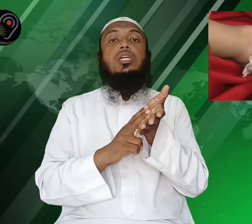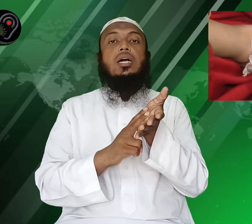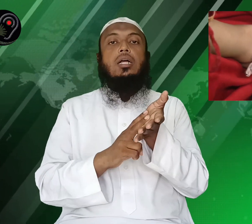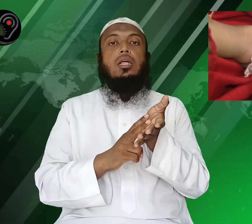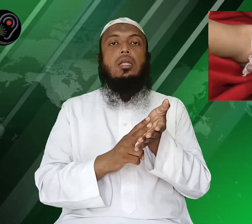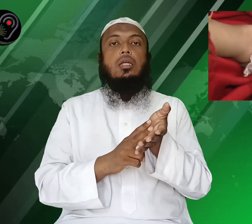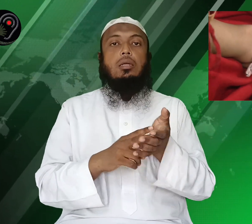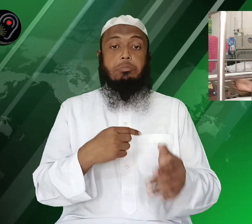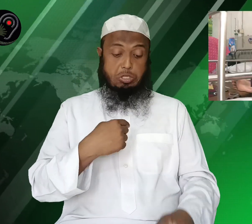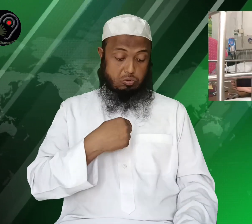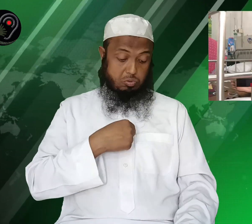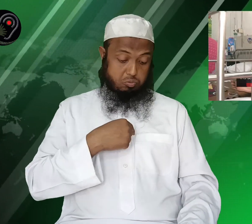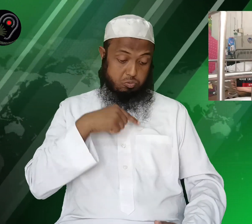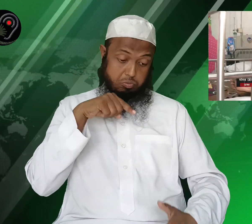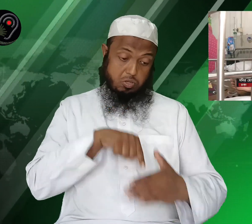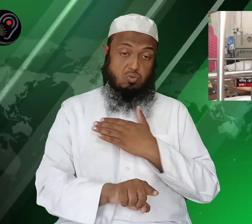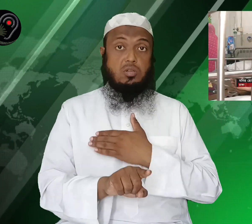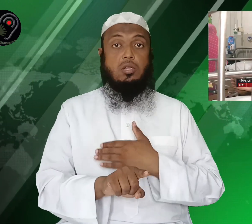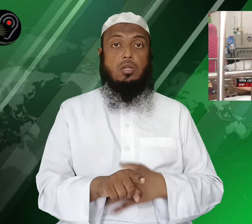কাটছে হাসপাতালে।